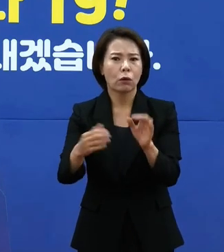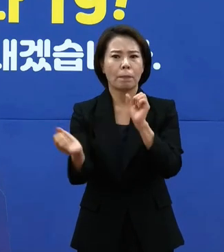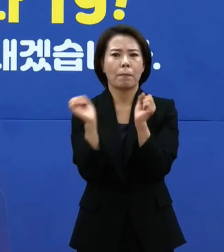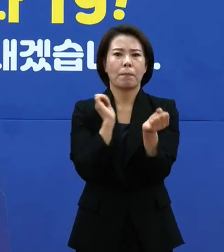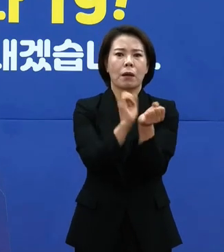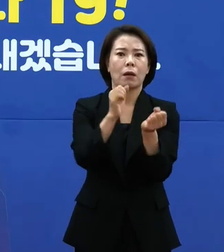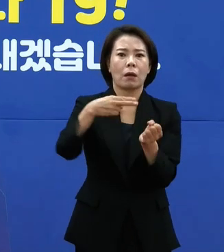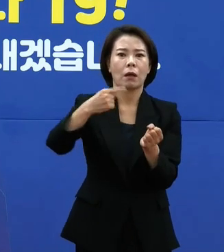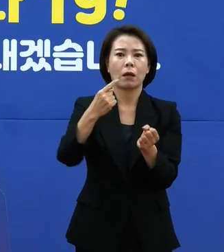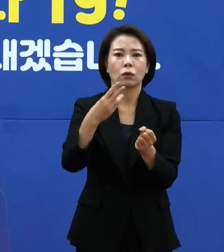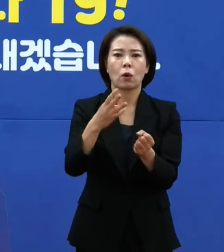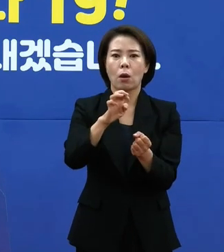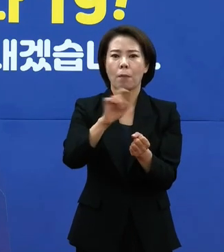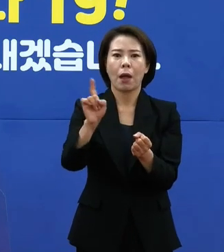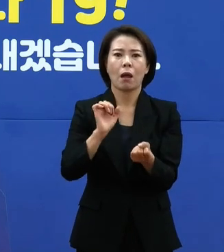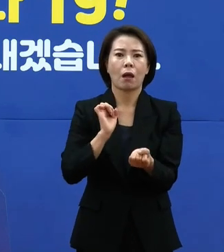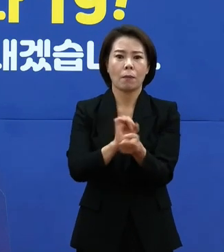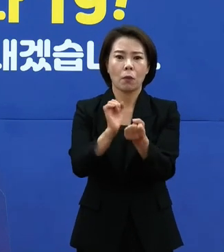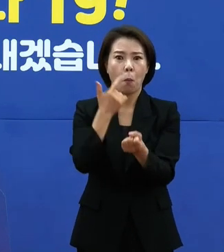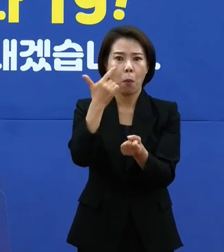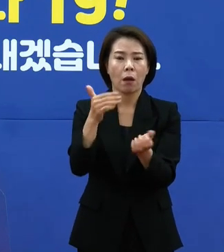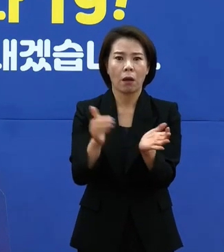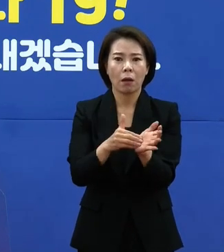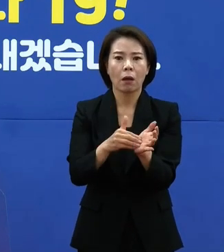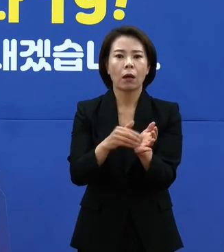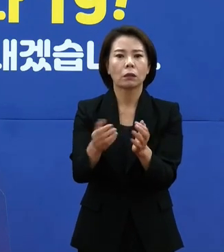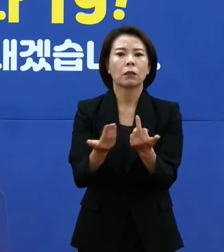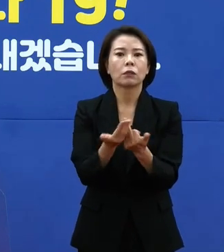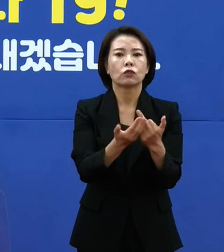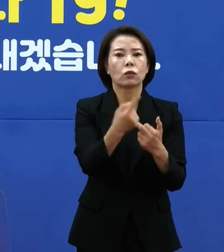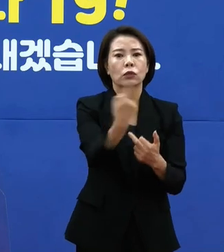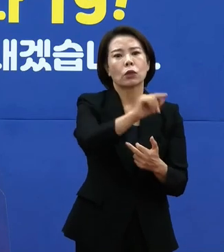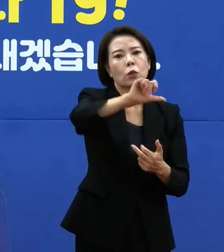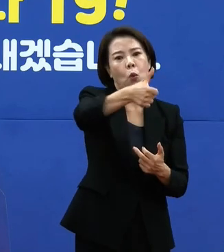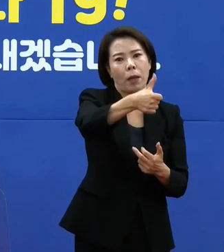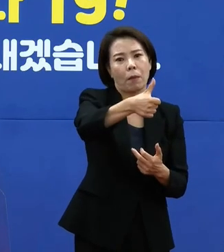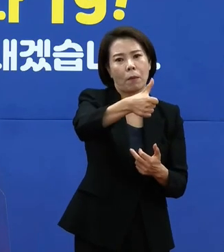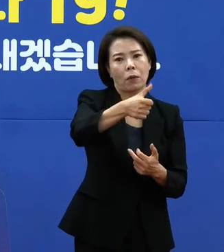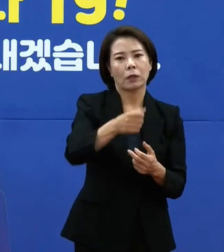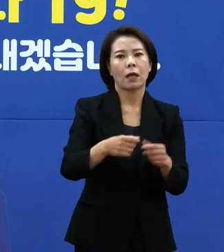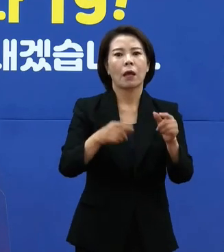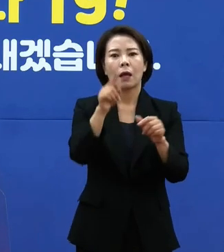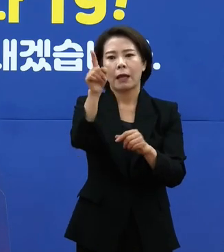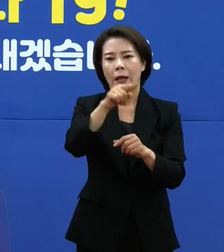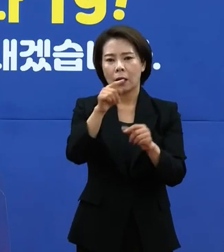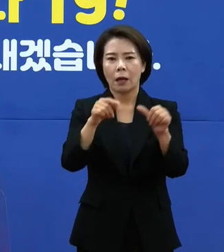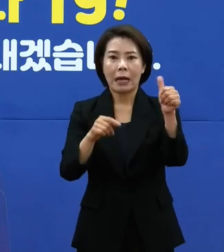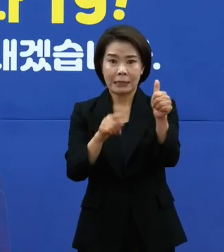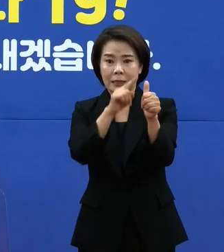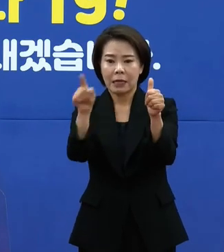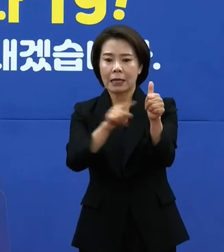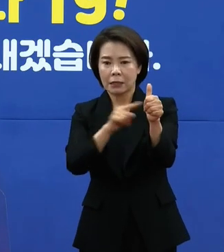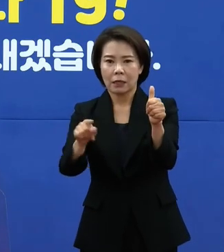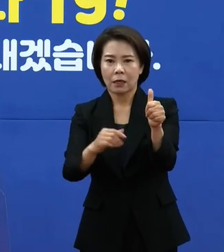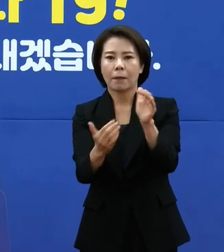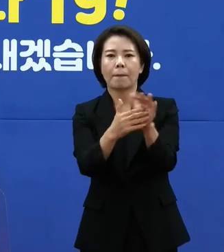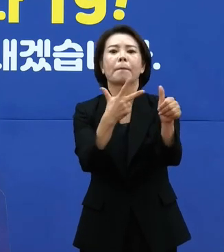되었습니다. 돌파 감염으로 확인되는 확진자는 제주 1,500번으로 아스트라제네카 백신을 맞은 것으로